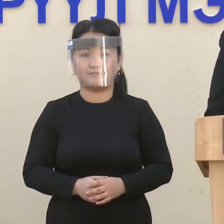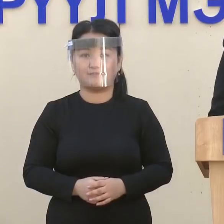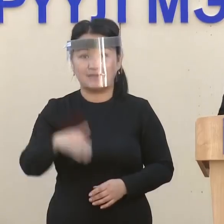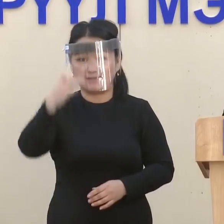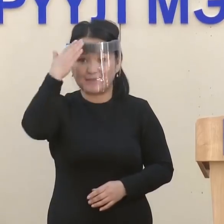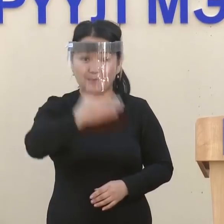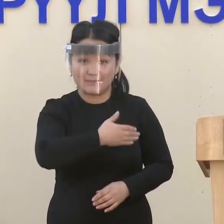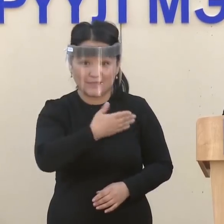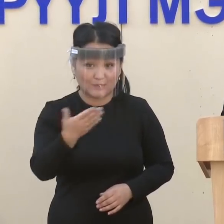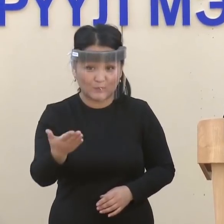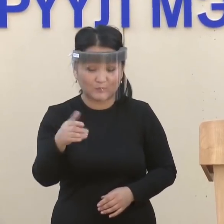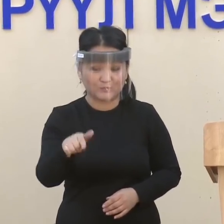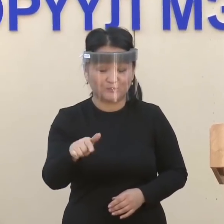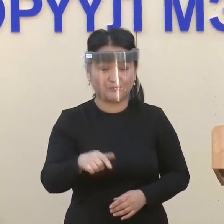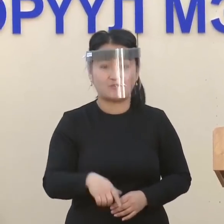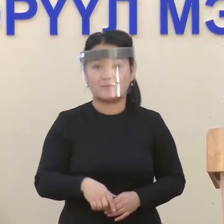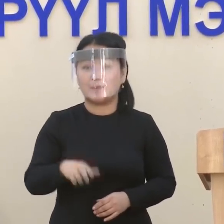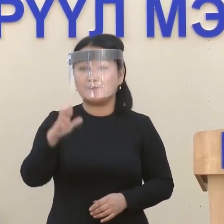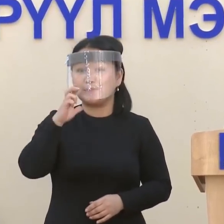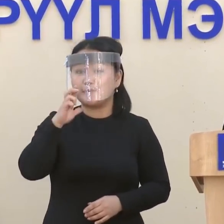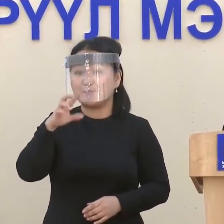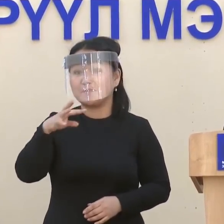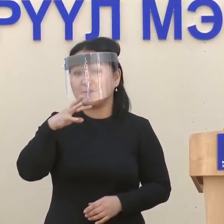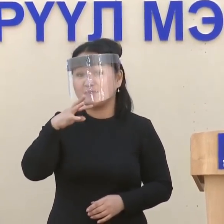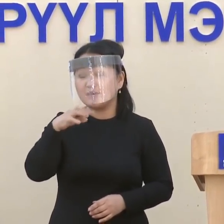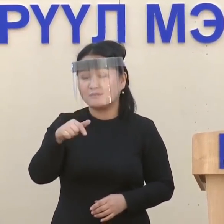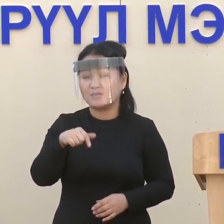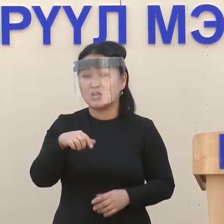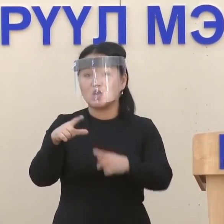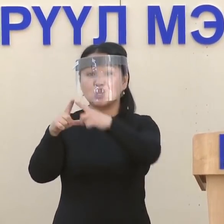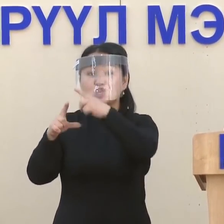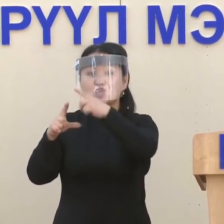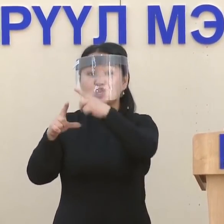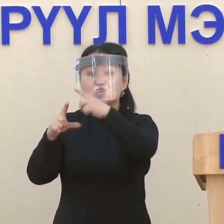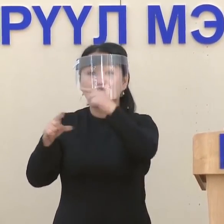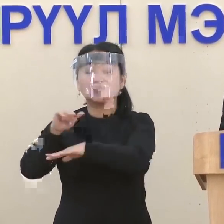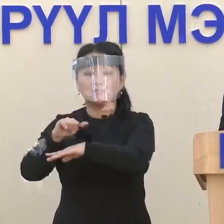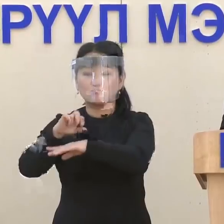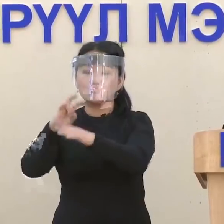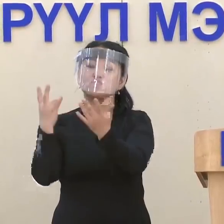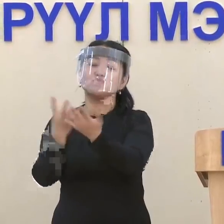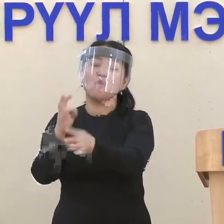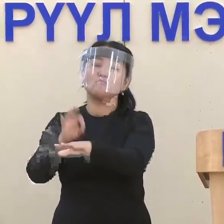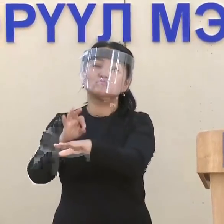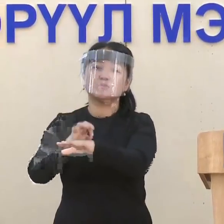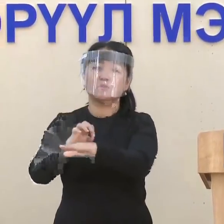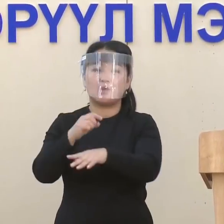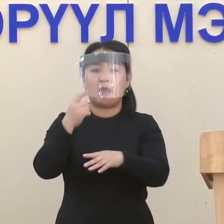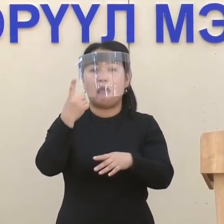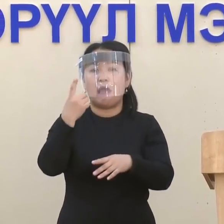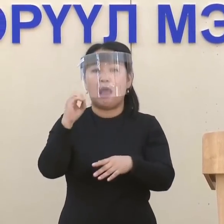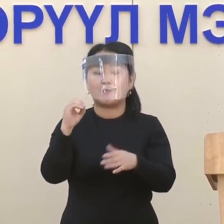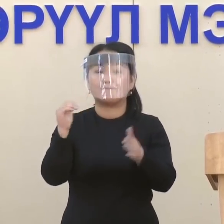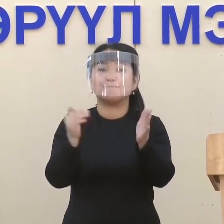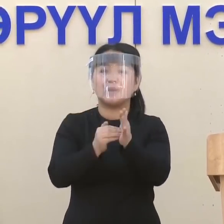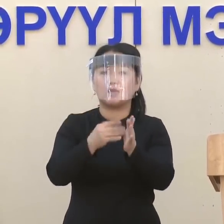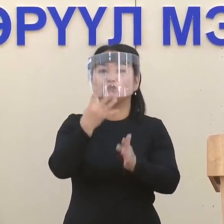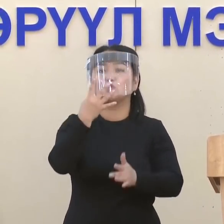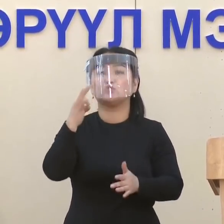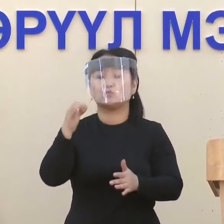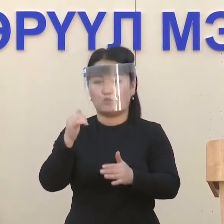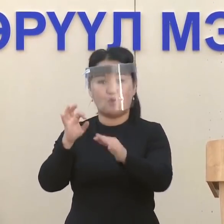За сайн байцгаана уу. За ямар гаргийн мэдээллээр Япон улсад бүртгэгдсэн нийт халдварын тоо 10400 гаруй болсон